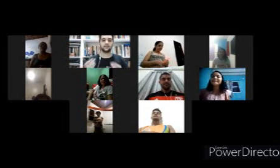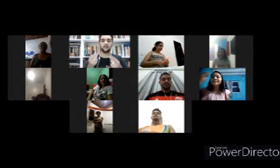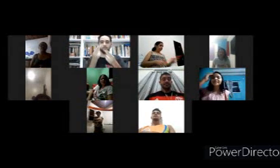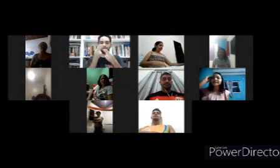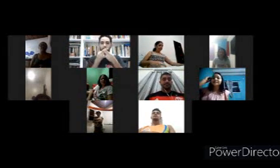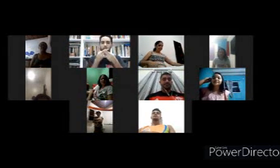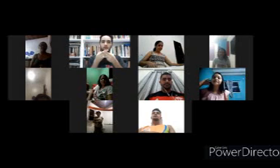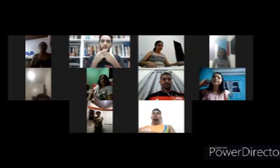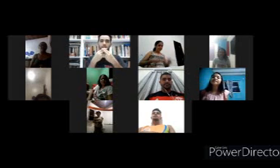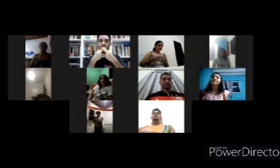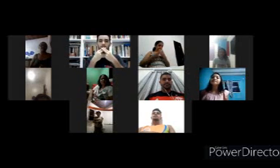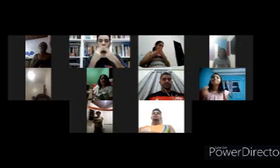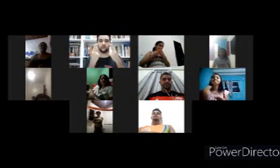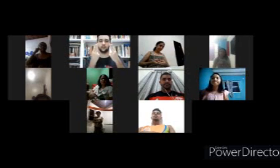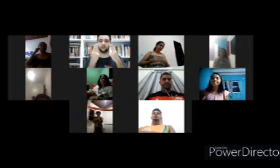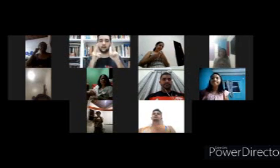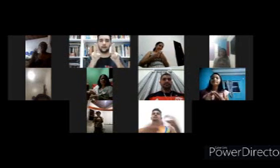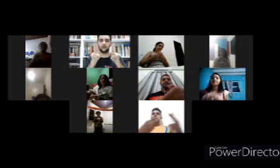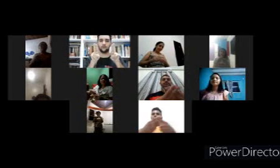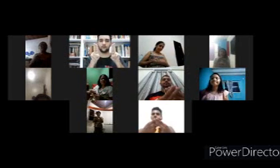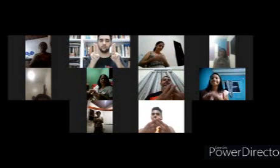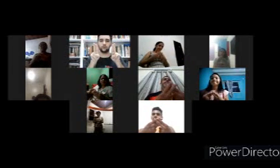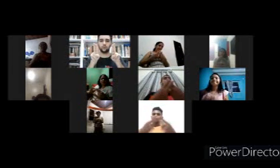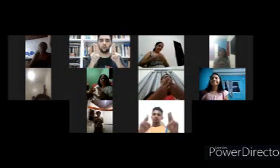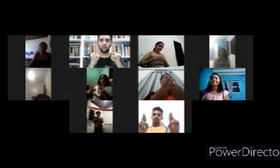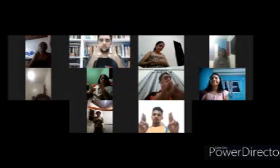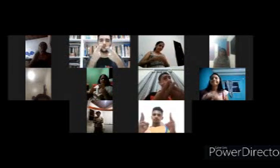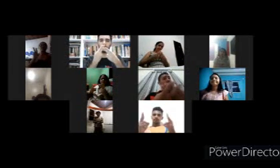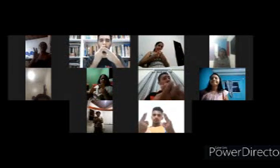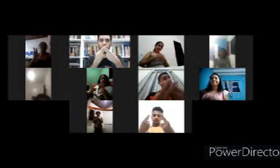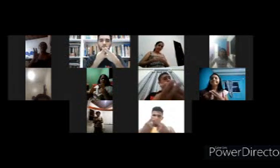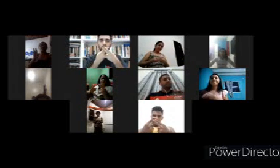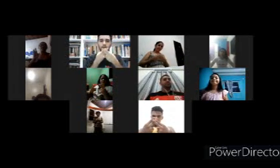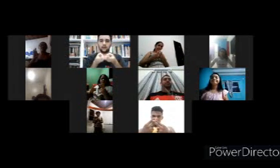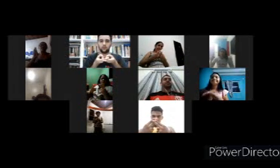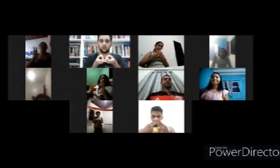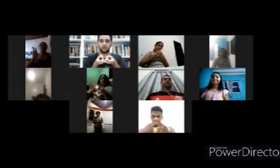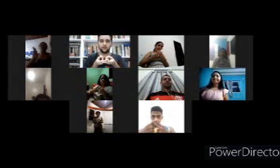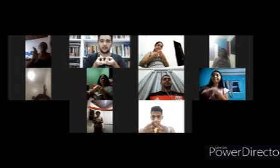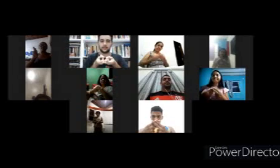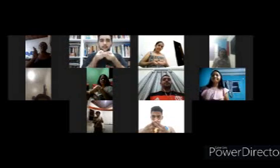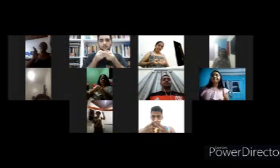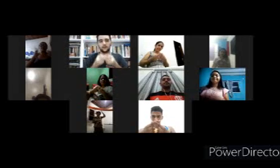Paciência. Eu vou botar as minhas duas mãos em configuração de U, colocar um em cima da outra, virar assim e fazer